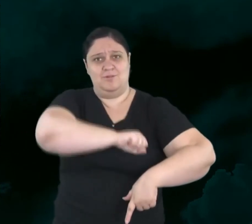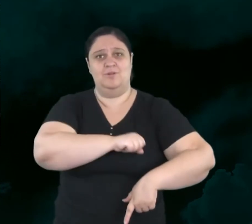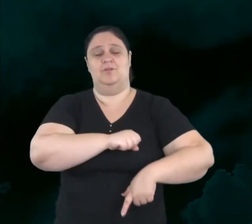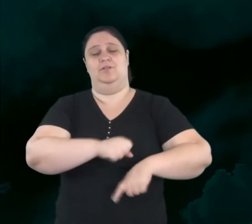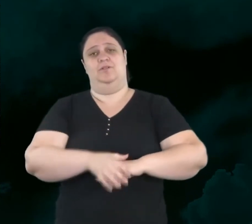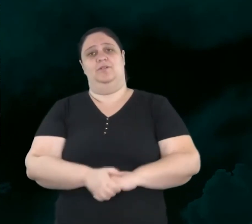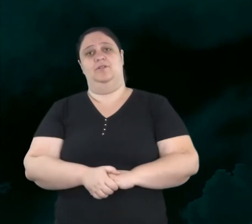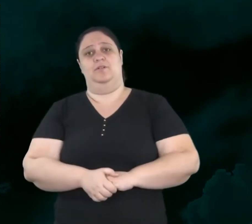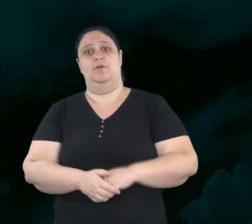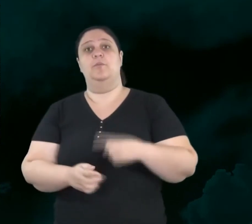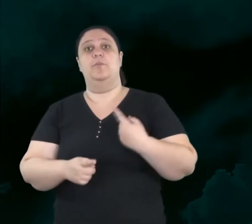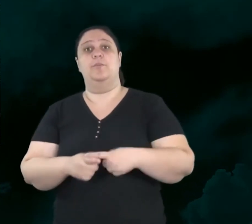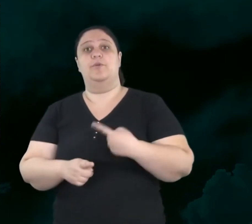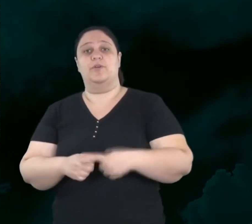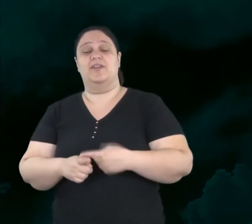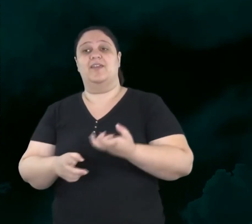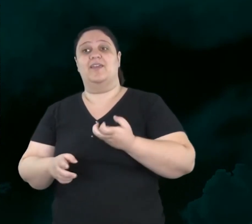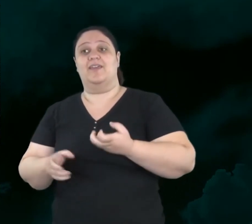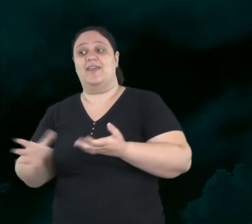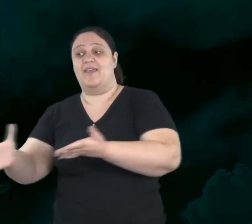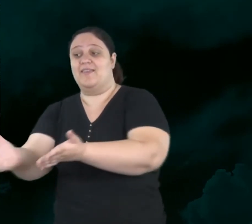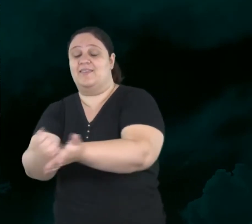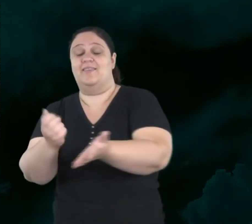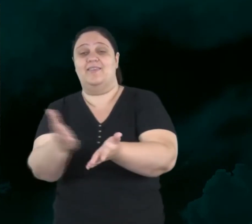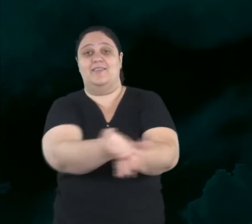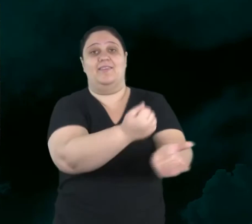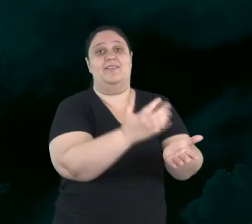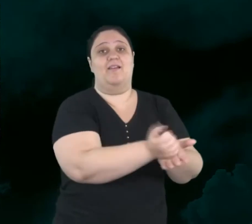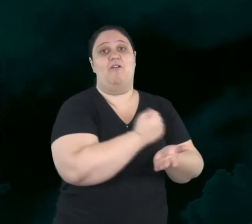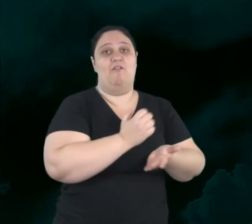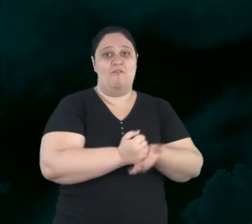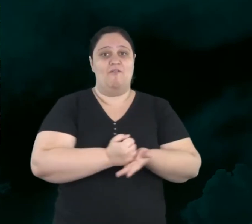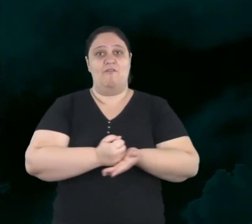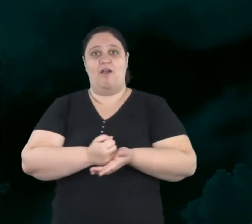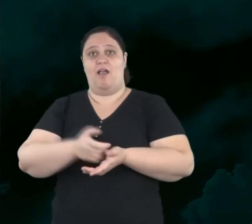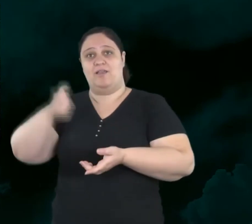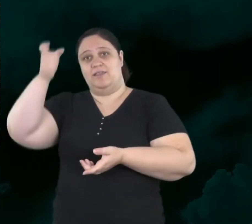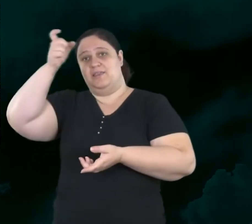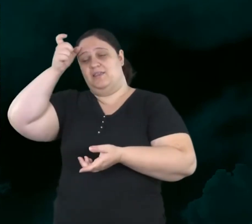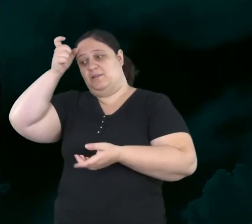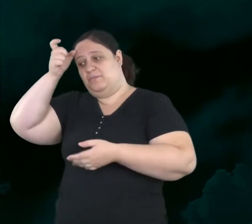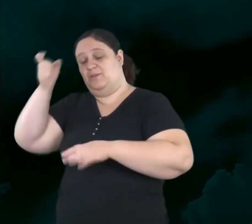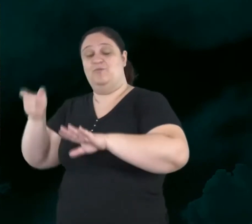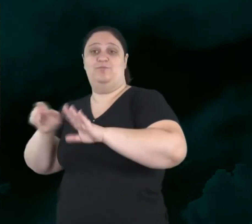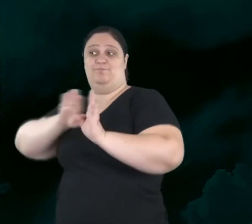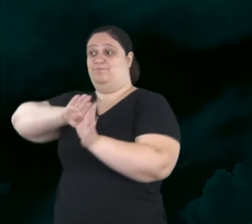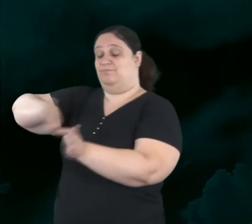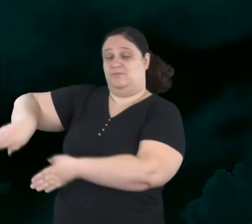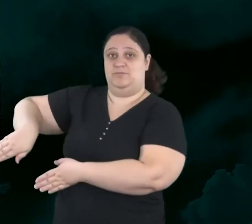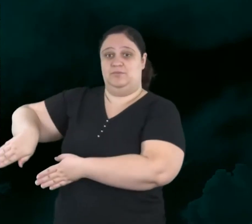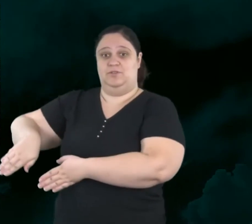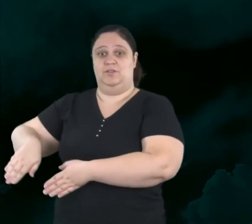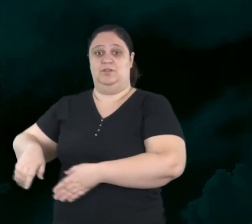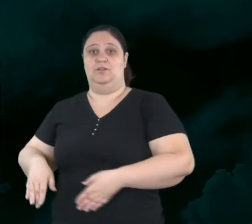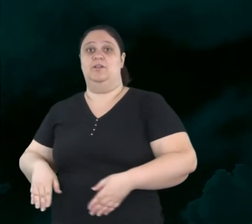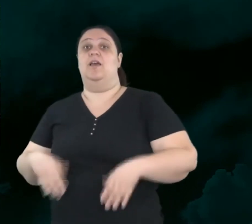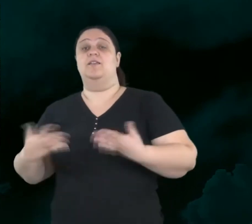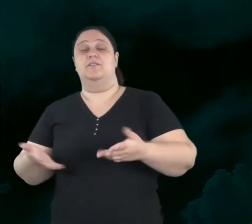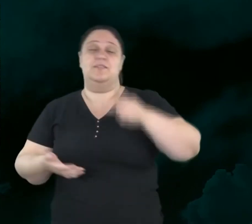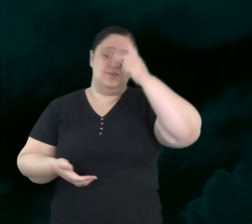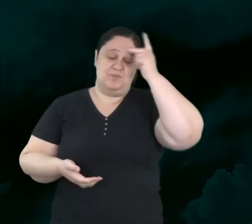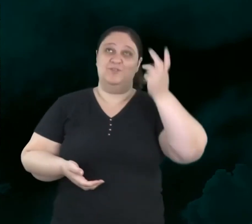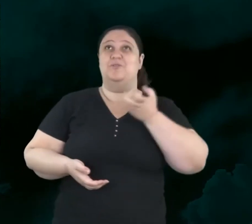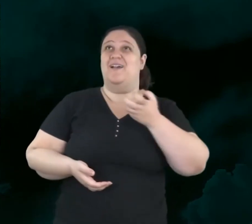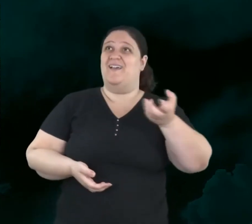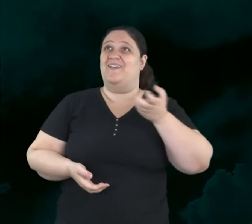império das trevas, das garras do inimigo, de uma vida sem sentido, quem sabe até propenso para suicídio. Nós estamos